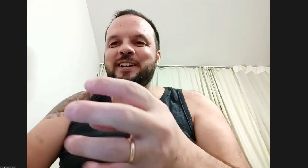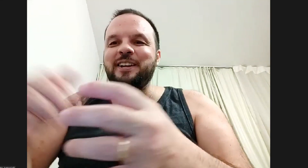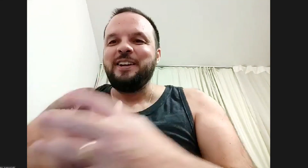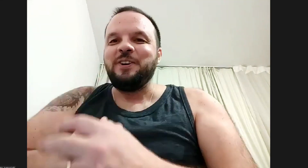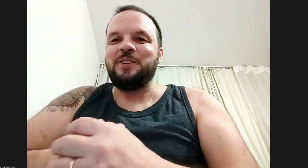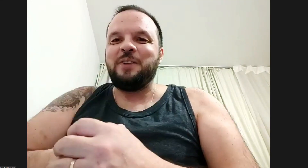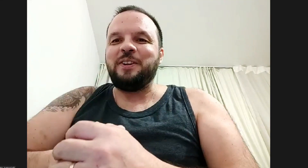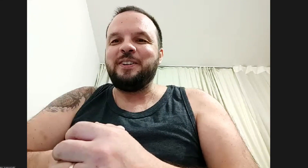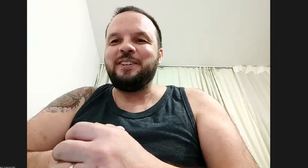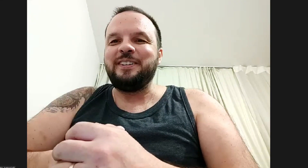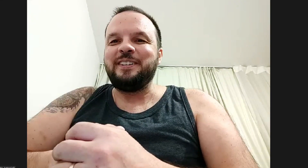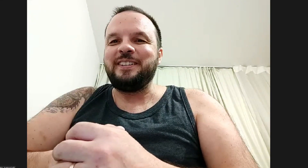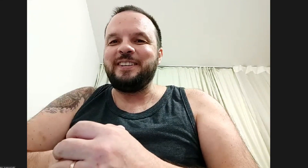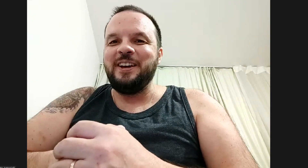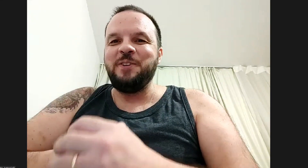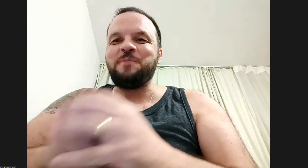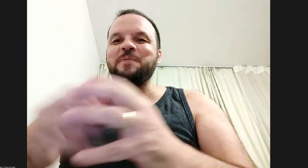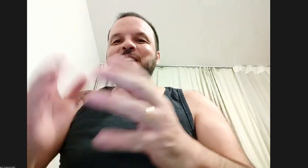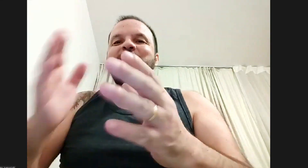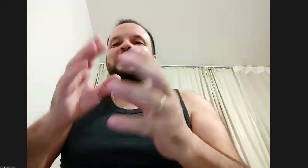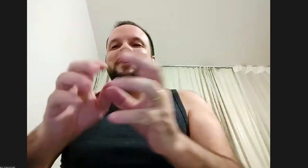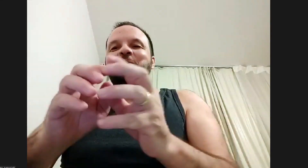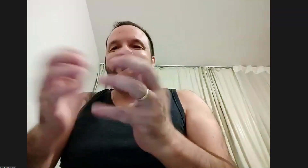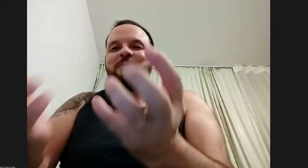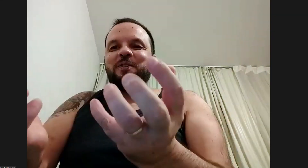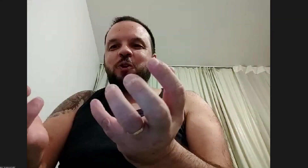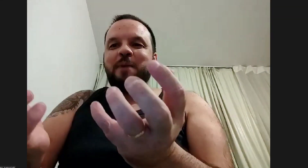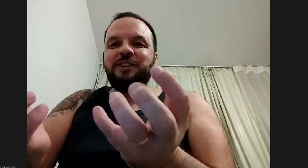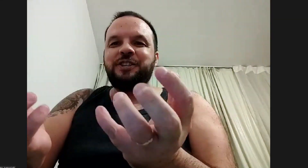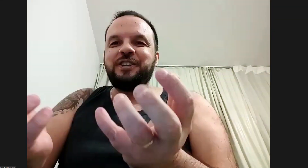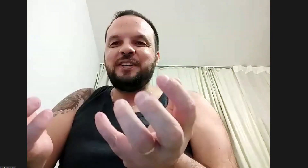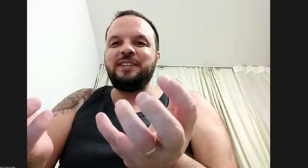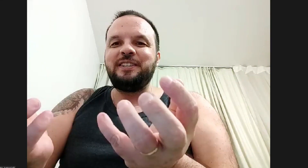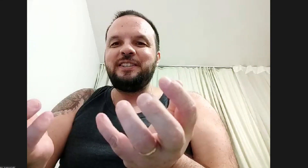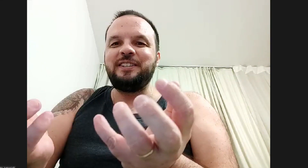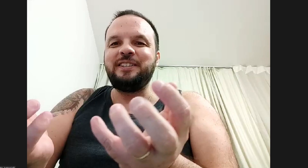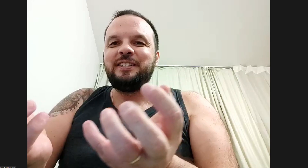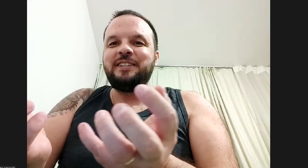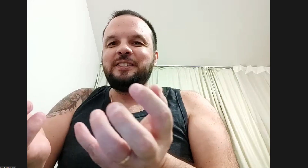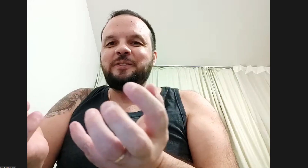não precisa ter pressa. Não? Então, tomate?